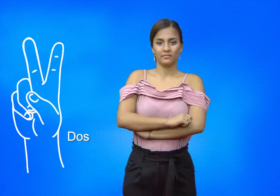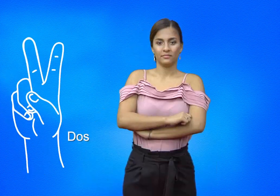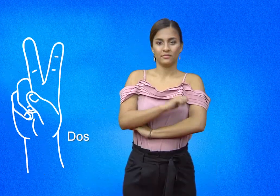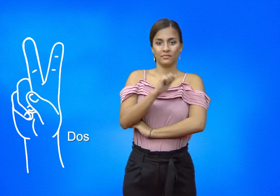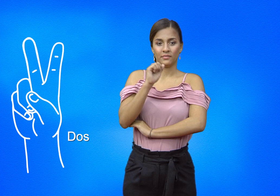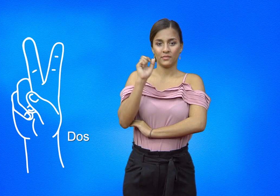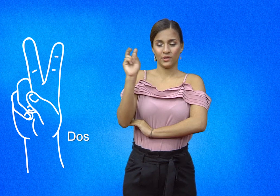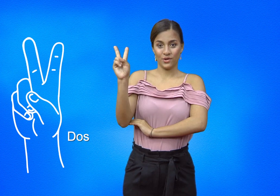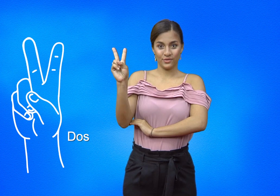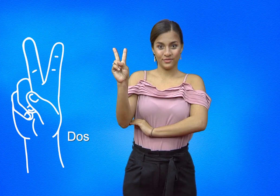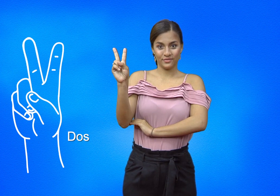2